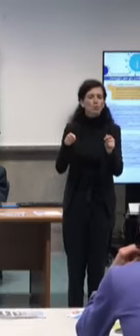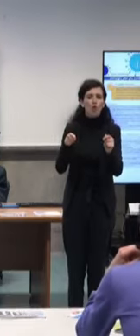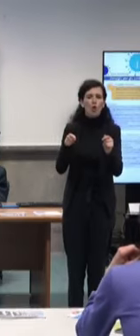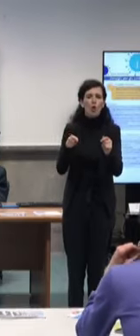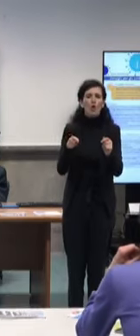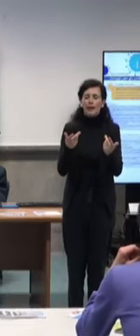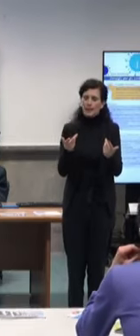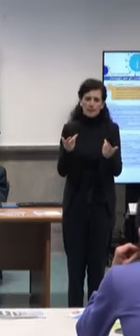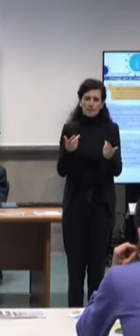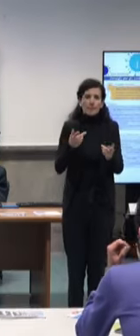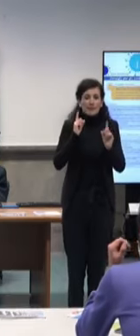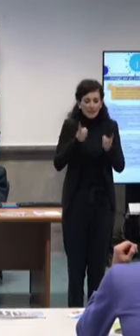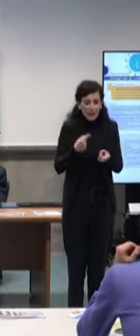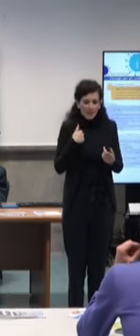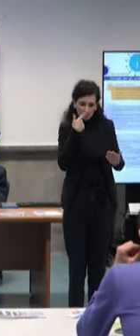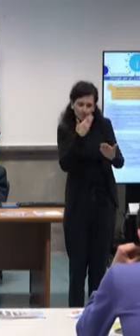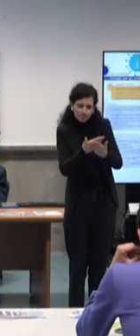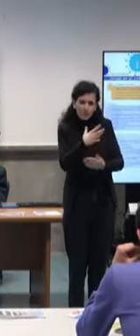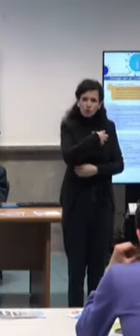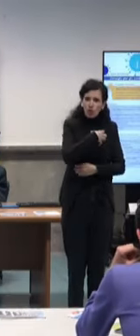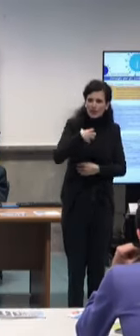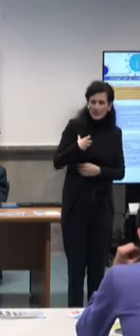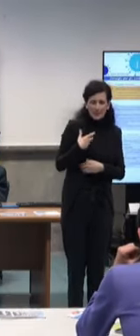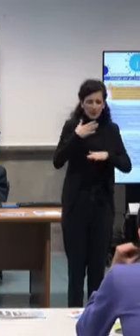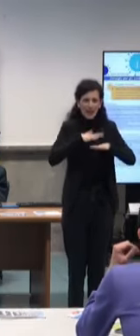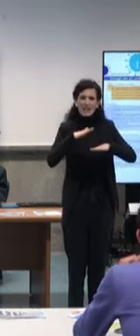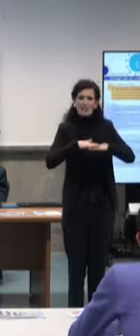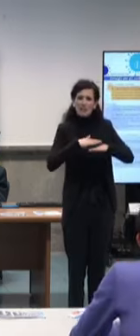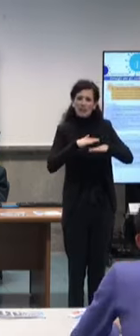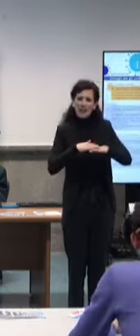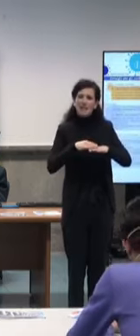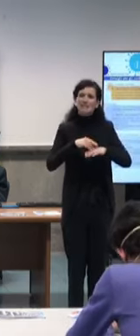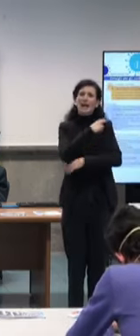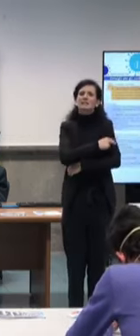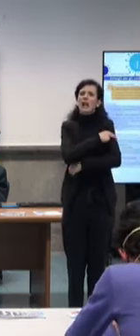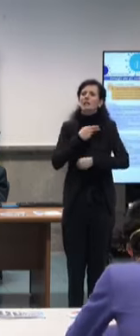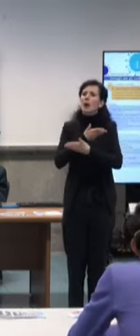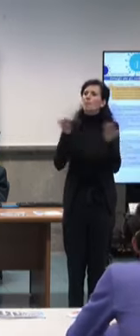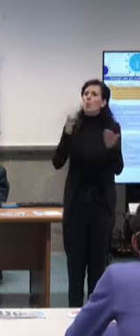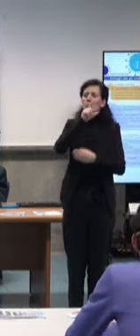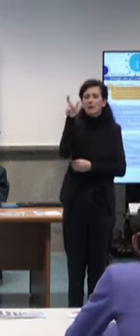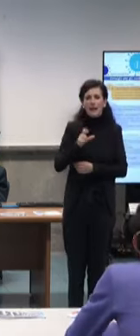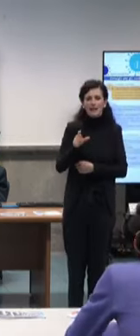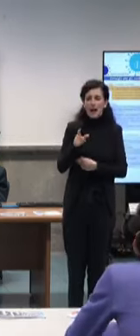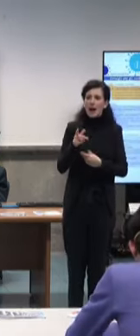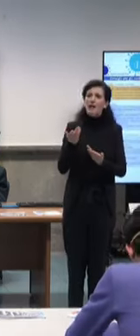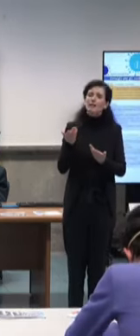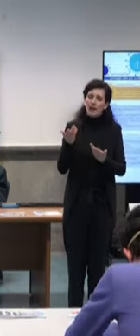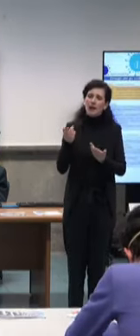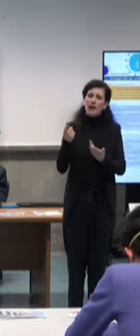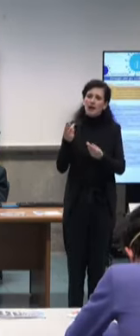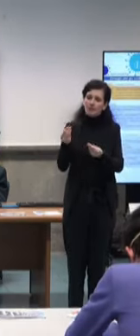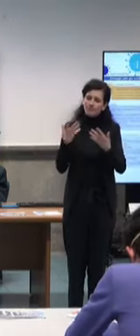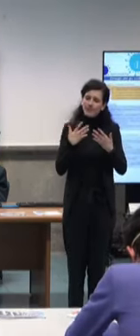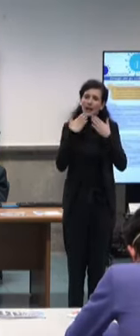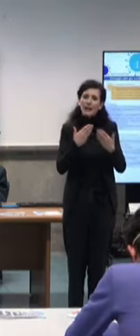ma anche tutta l'esperienza e diciamo la tradizione che la sanità pubblica italiana ci ha consegnato attraverso i